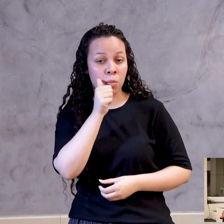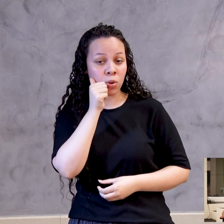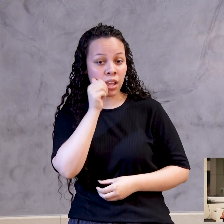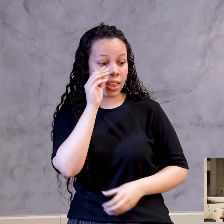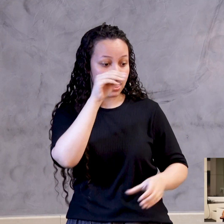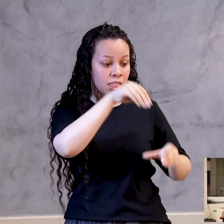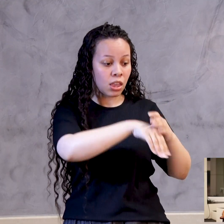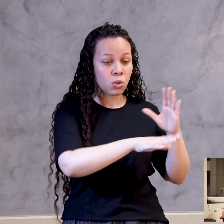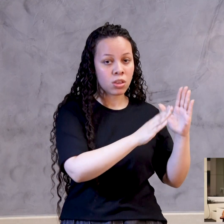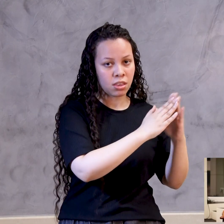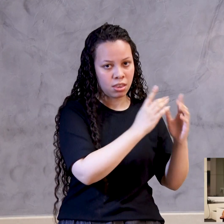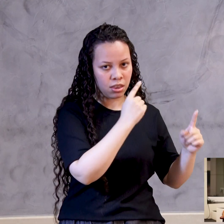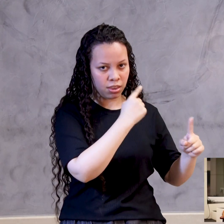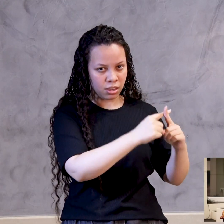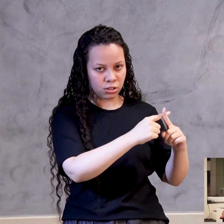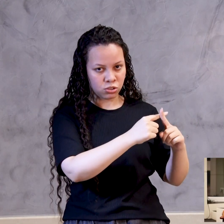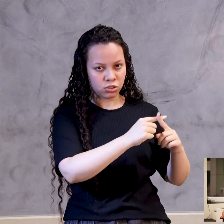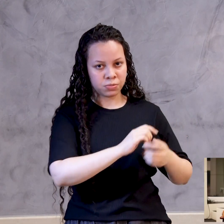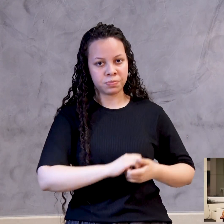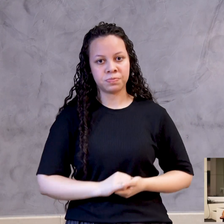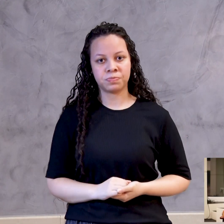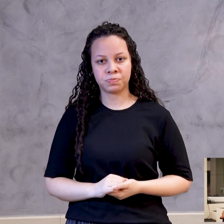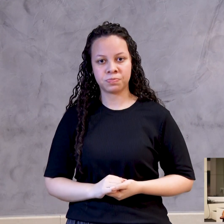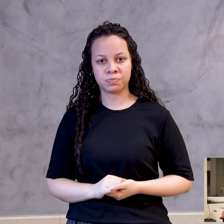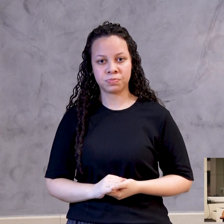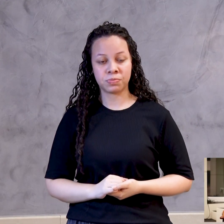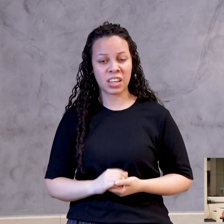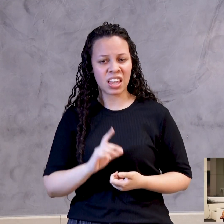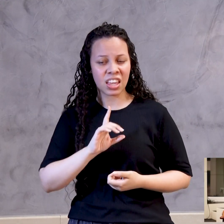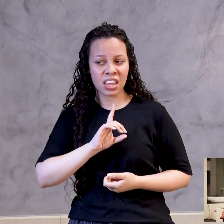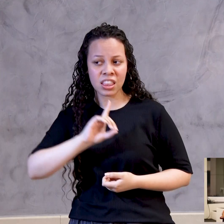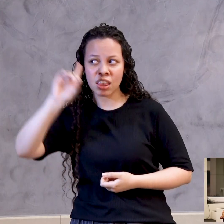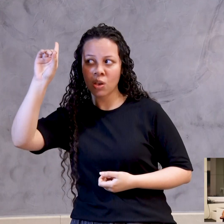igreja. E Deus não deu à mulher